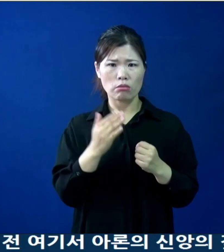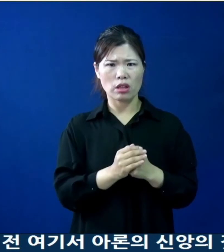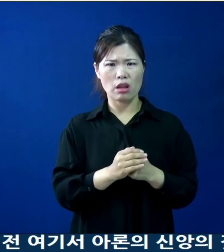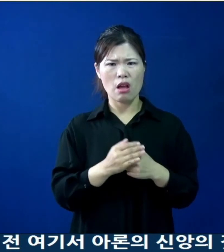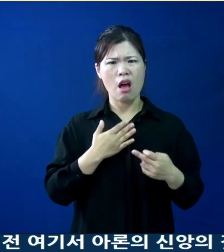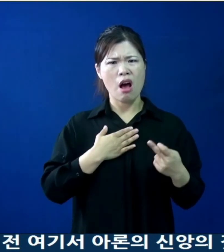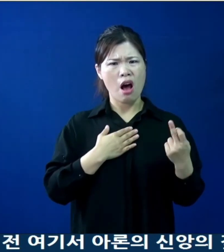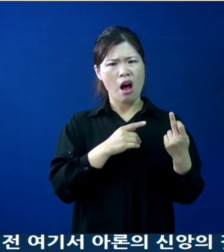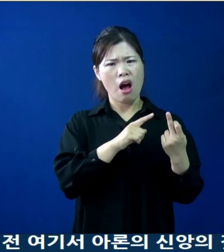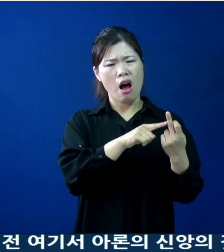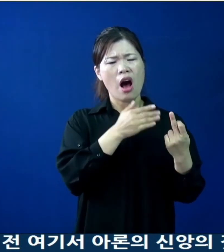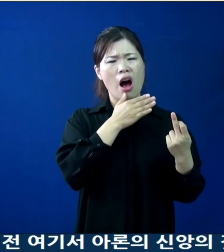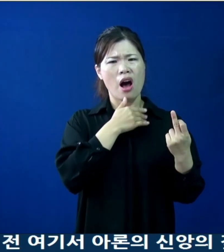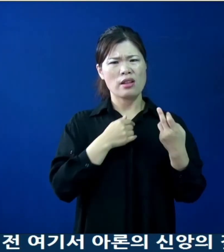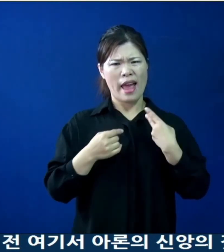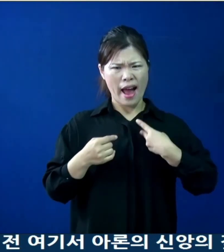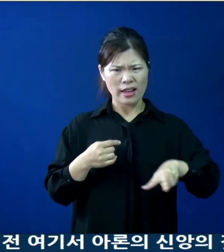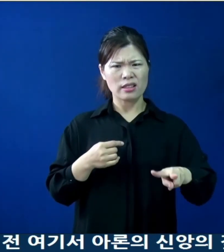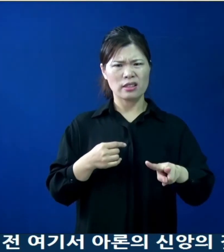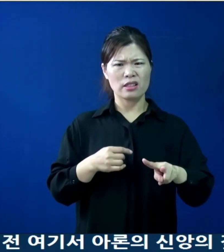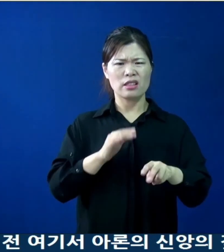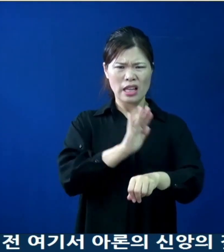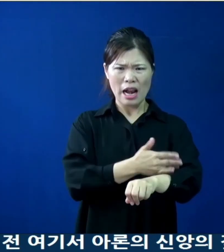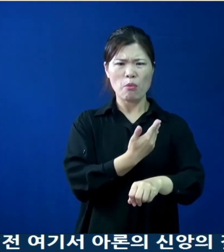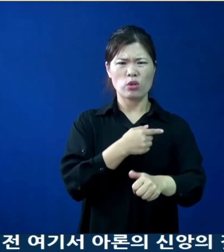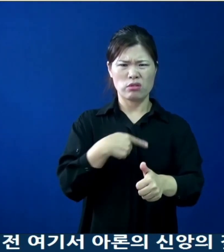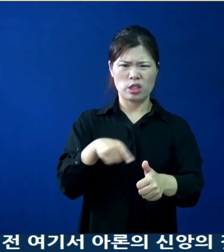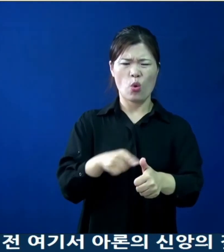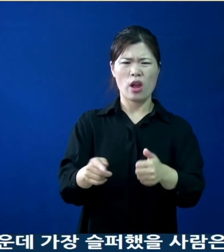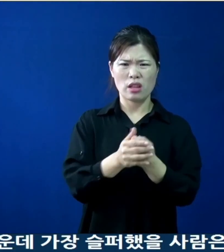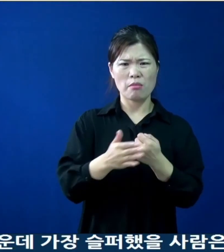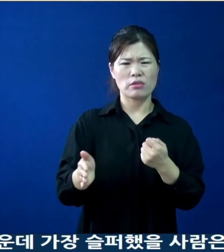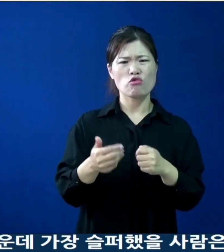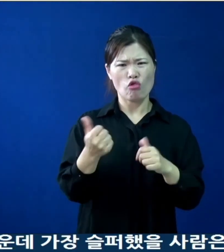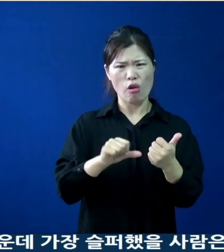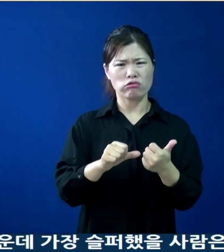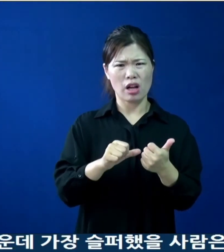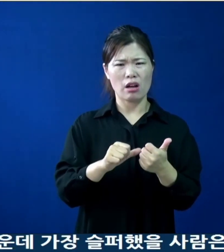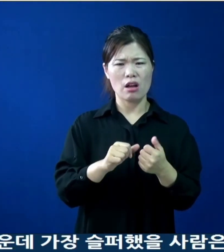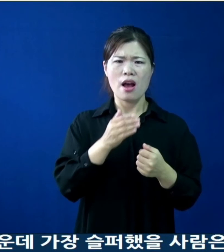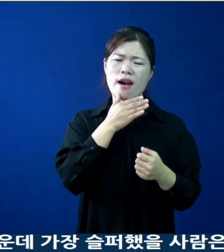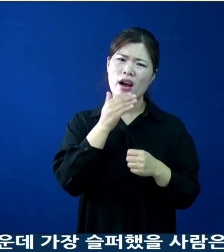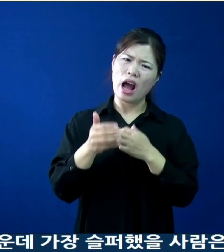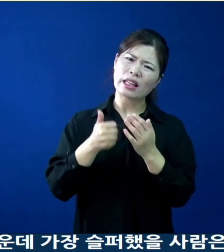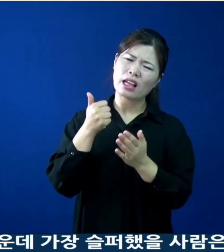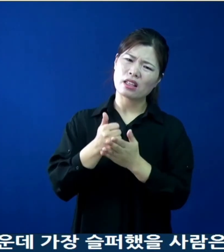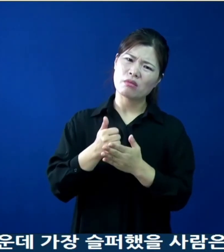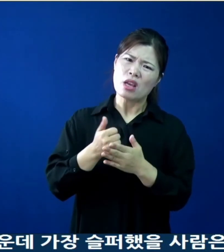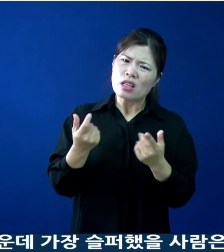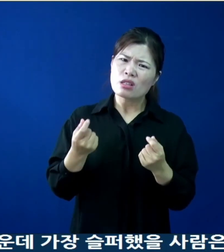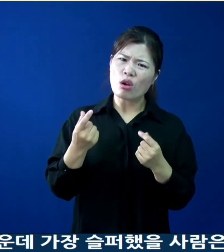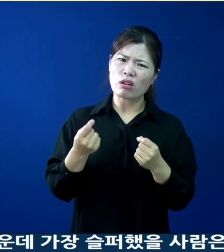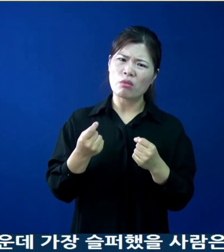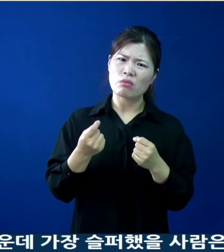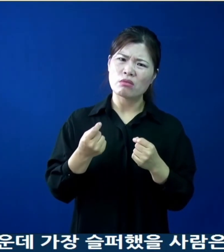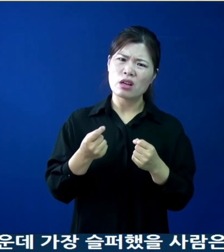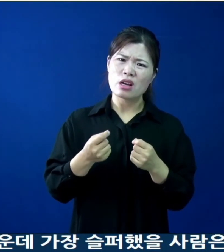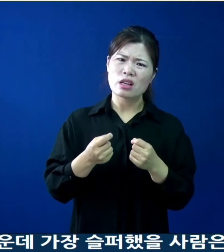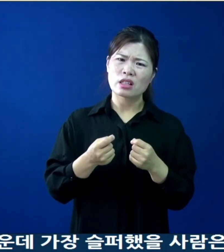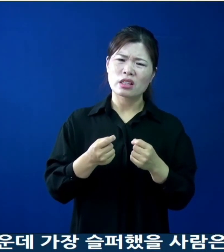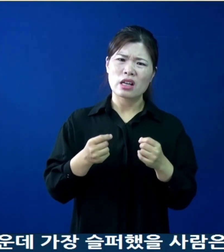기도해서 아이들이 죽었거나, 아니 그래도 아들이 죽었는데 이 아들을 그렇게까지 데려가실 수 있나? 이렇게까지 불로 한꺼번에